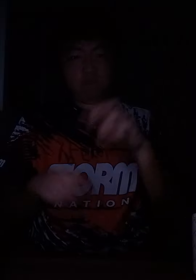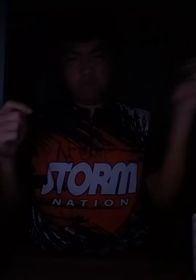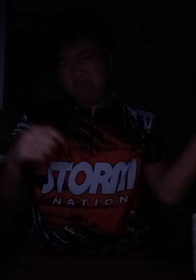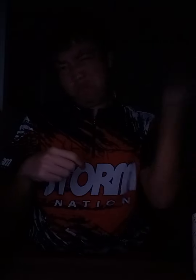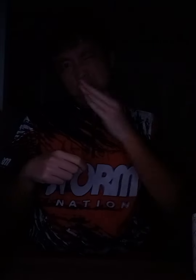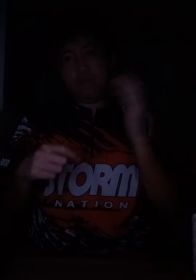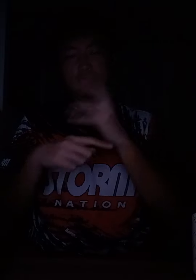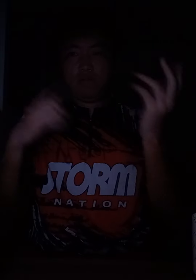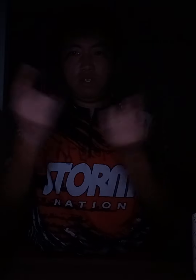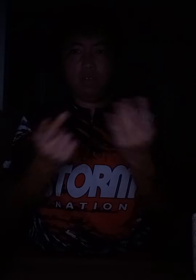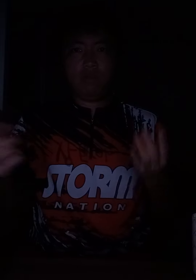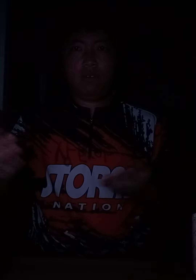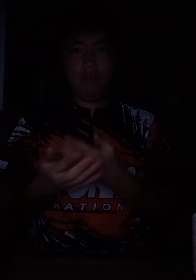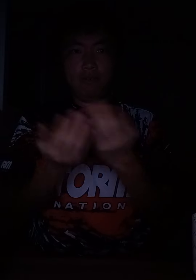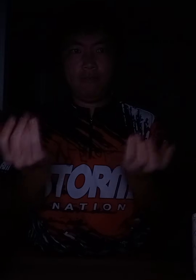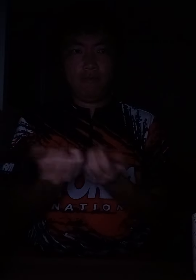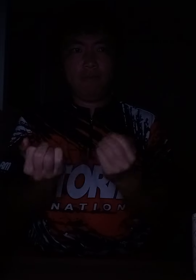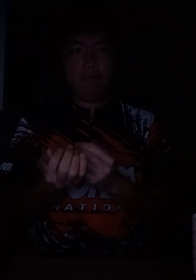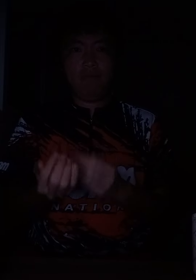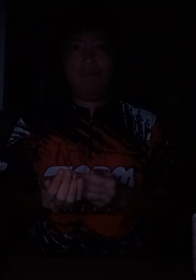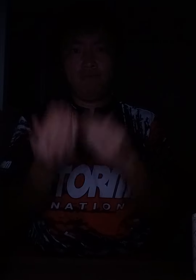모습이 CCTV에 담겼습니다. 김지성 기자의 보도입니다.